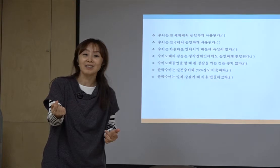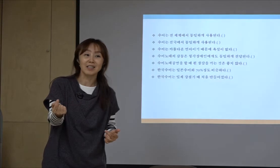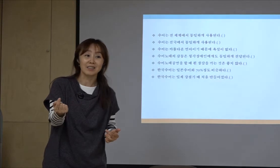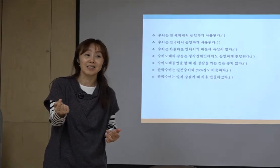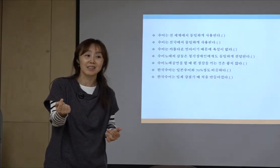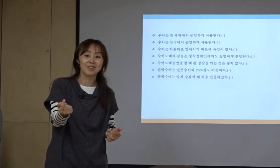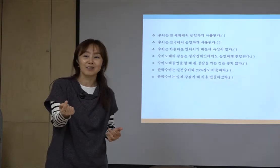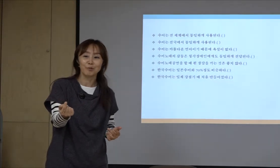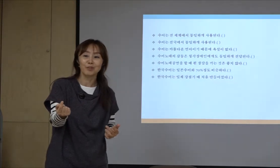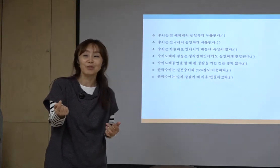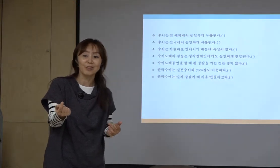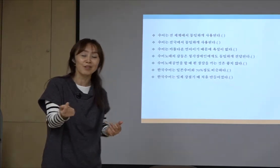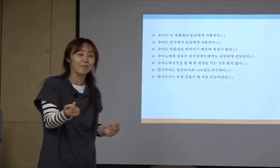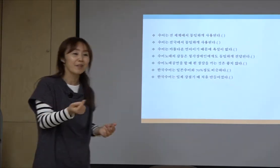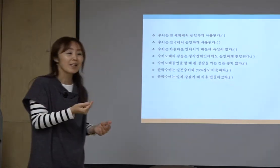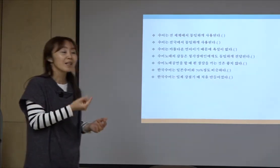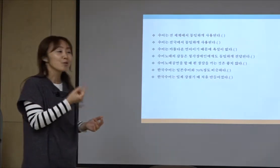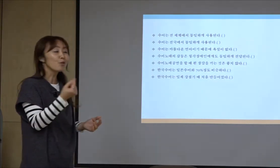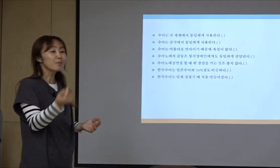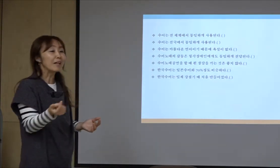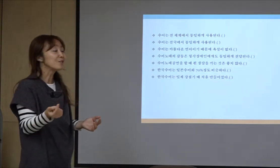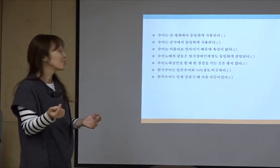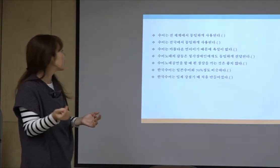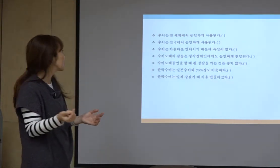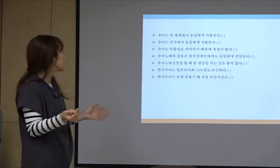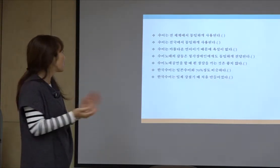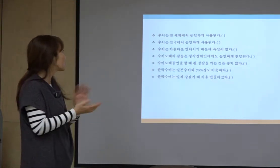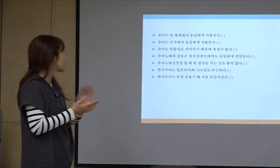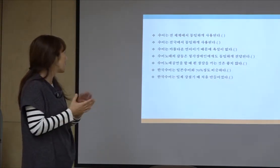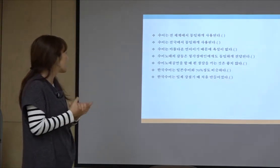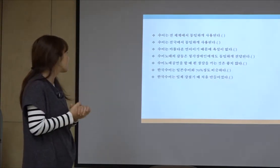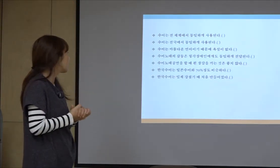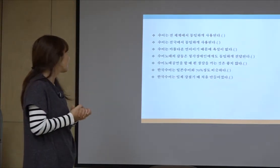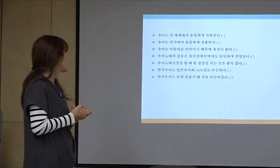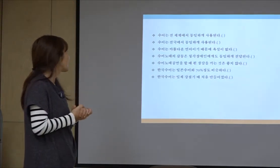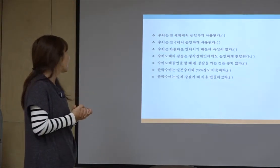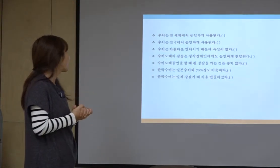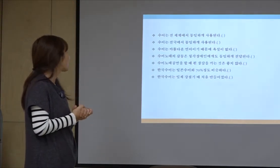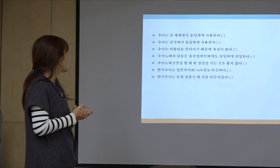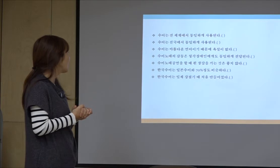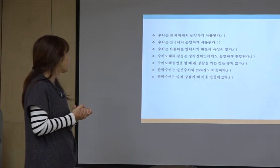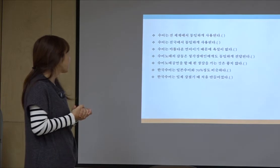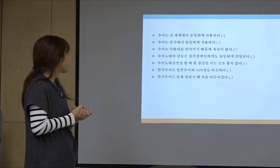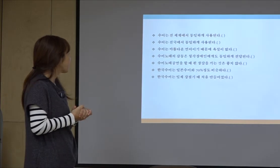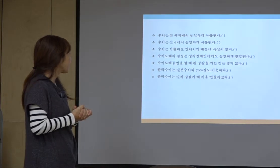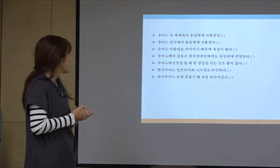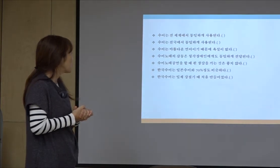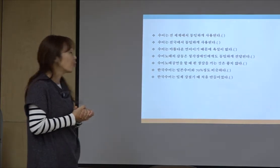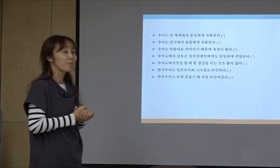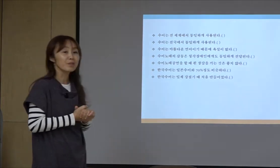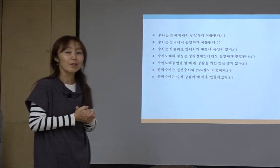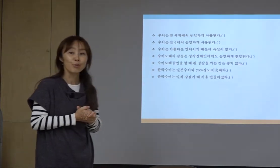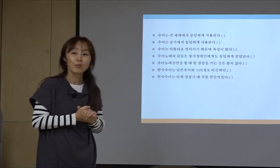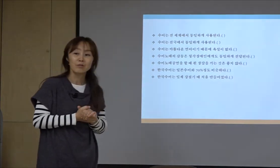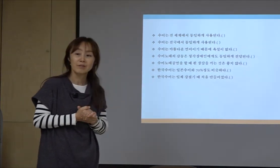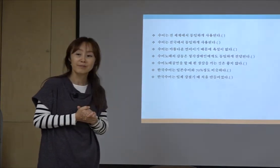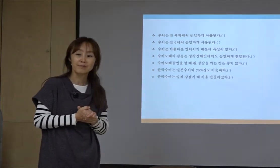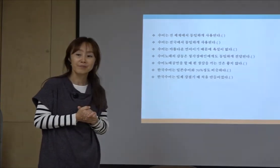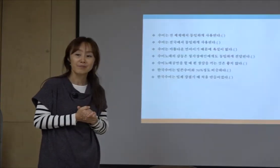되지는 않잖아요. 뭐 그것처럼 조금 다를 수는 있는데 전혀 대화하는 데는 문제 없고요. 욕 없을까요? 욕?